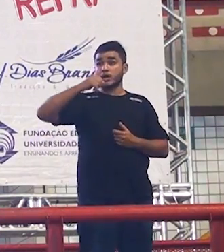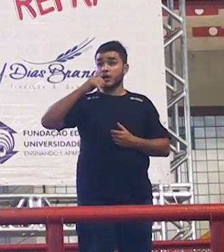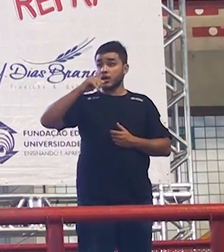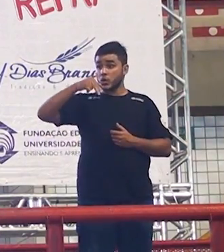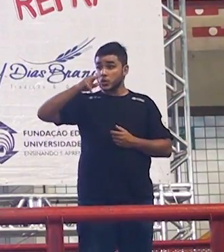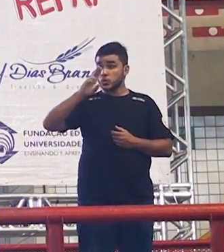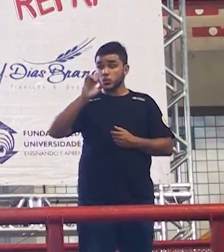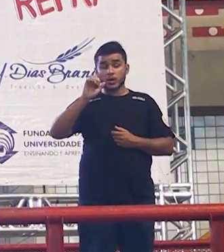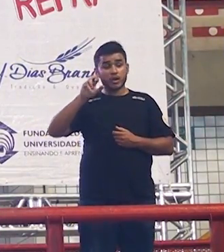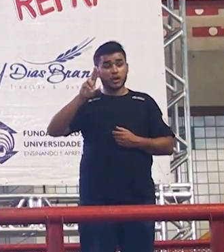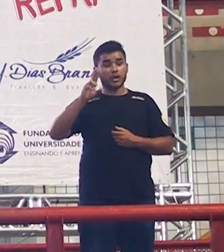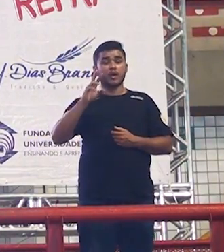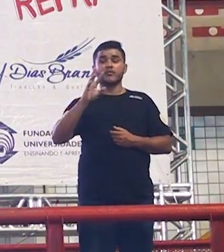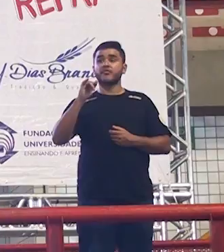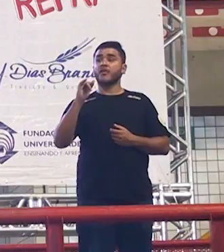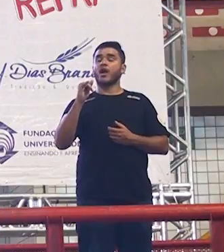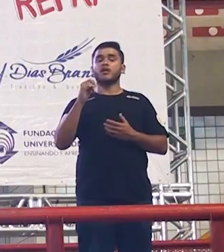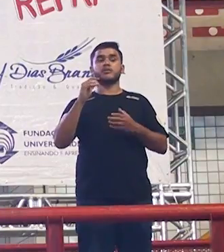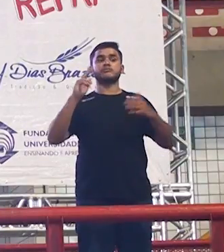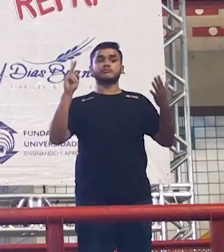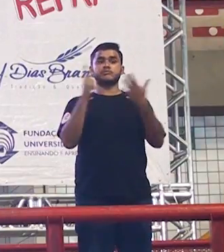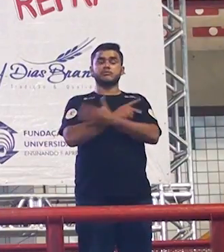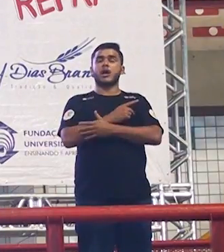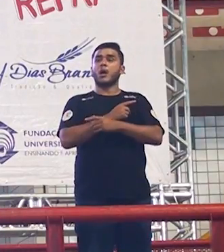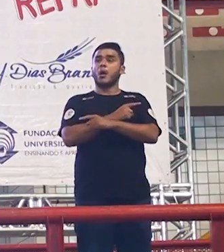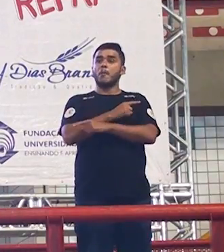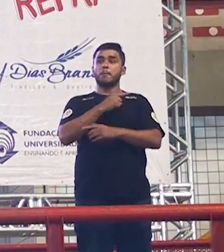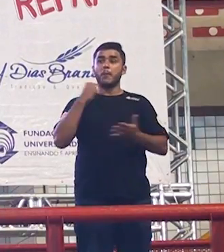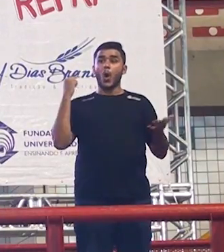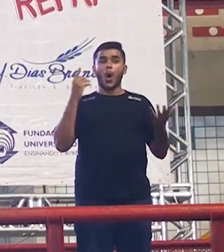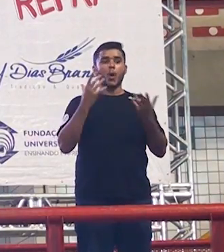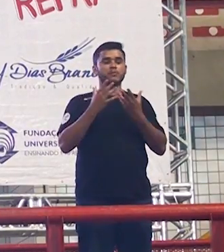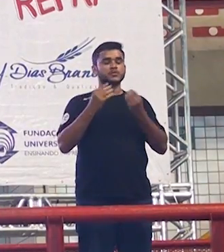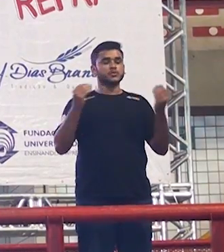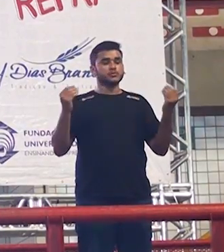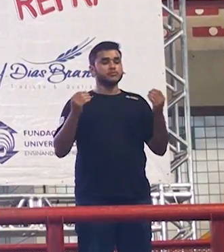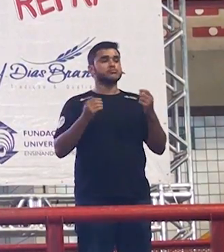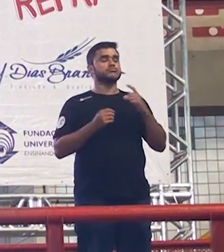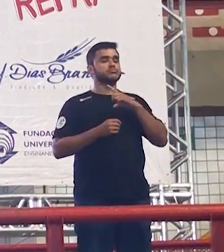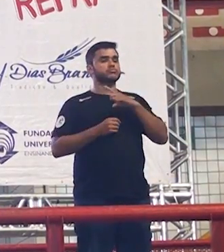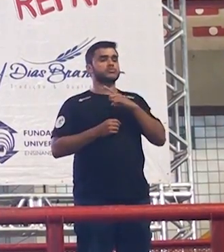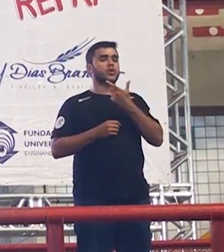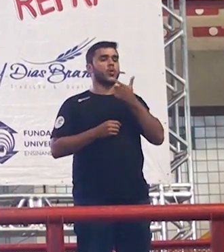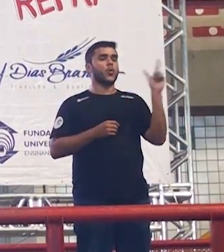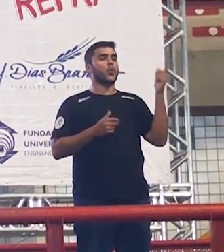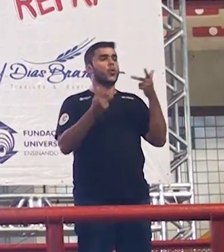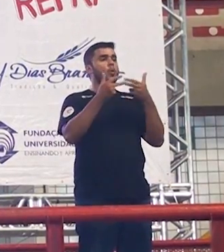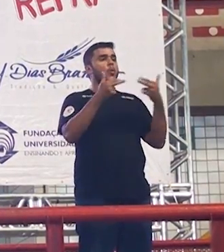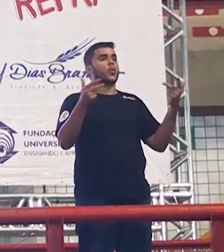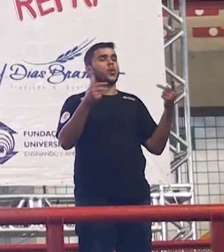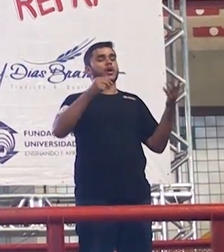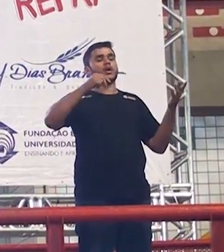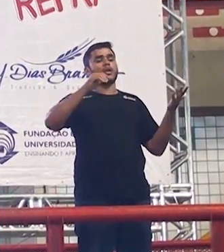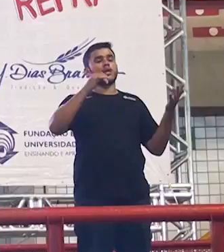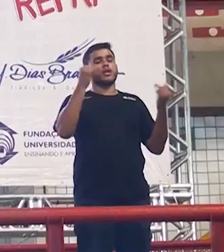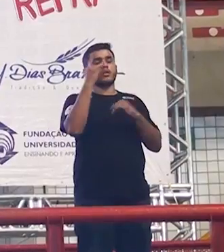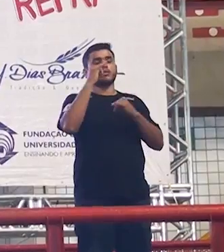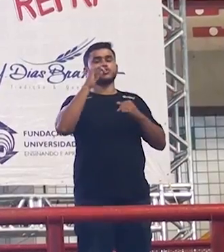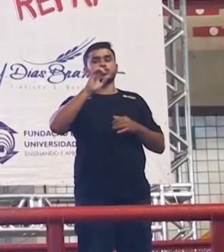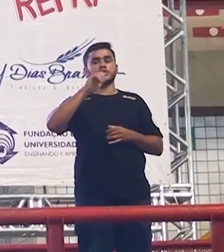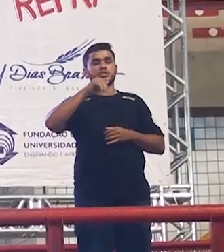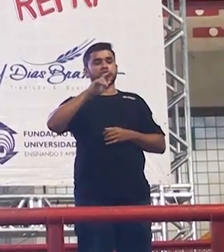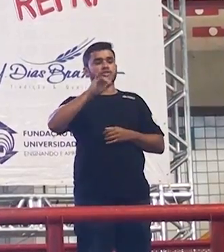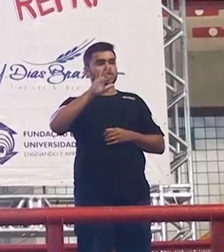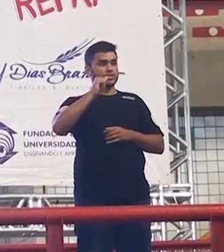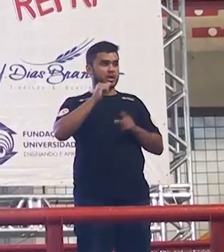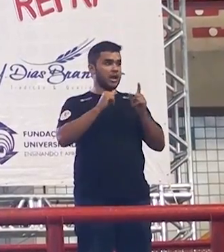nuclear matam mais do que a contaminação com as outras formas de energia. Vocês sabiam que